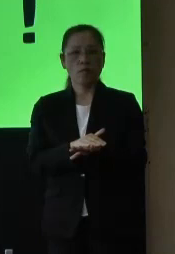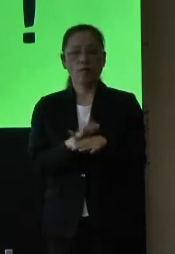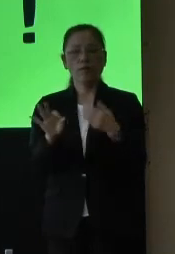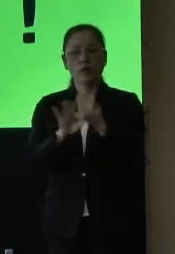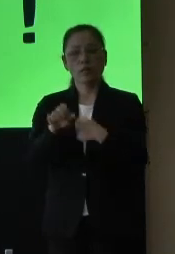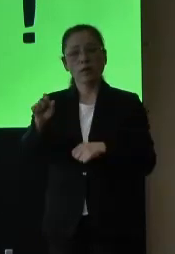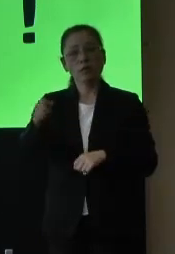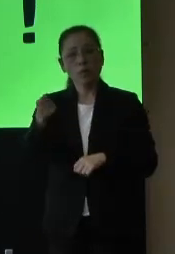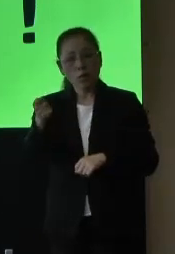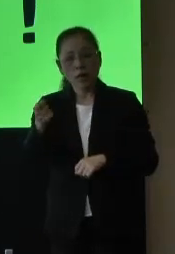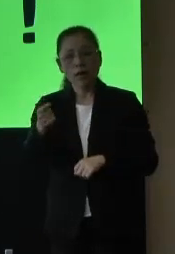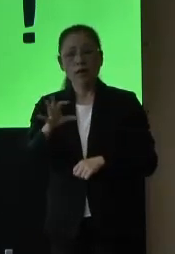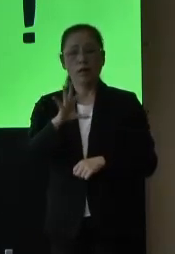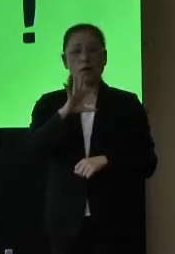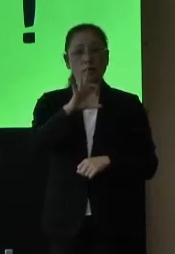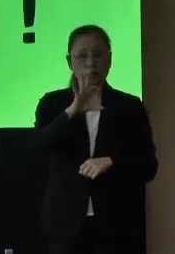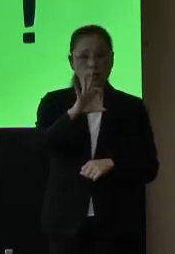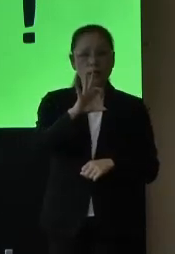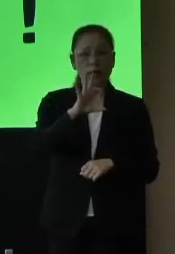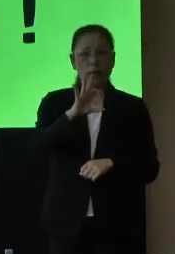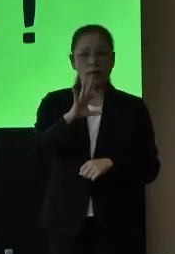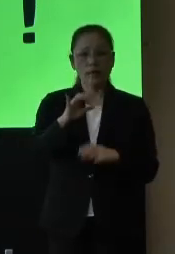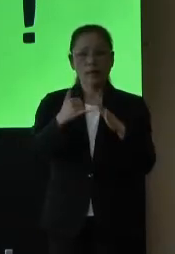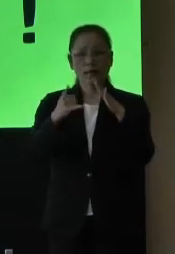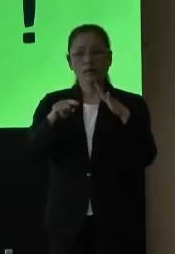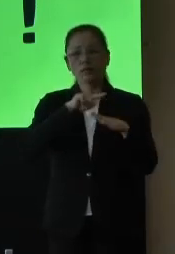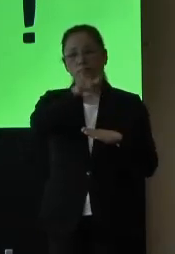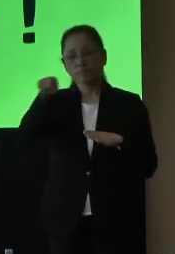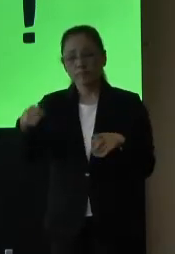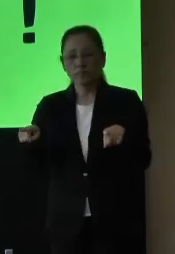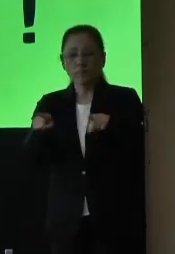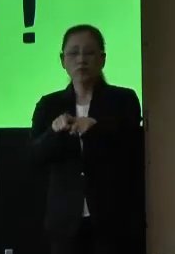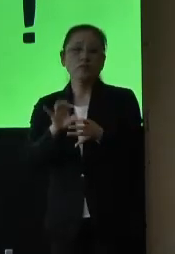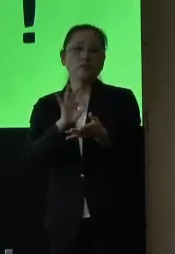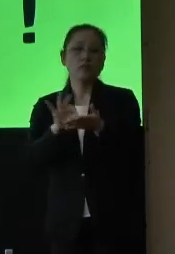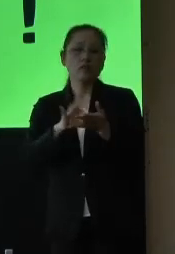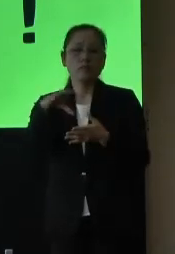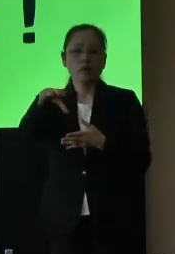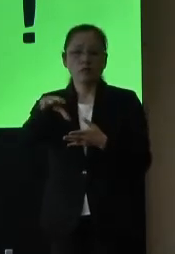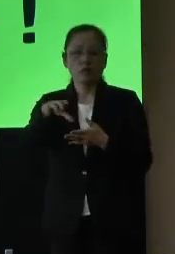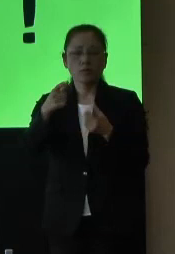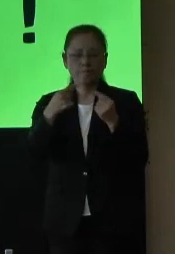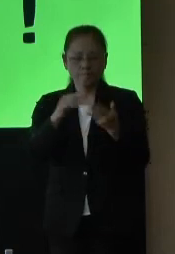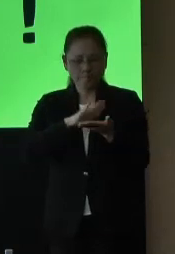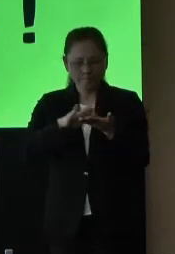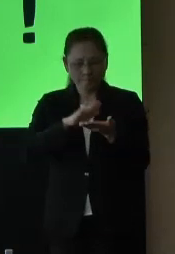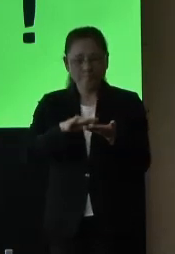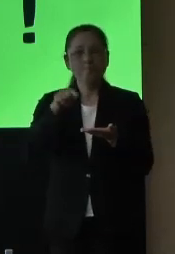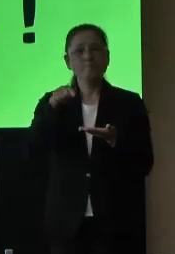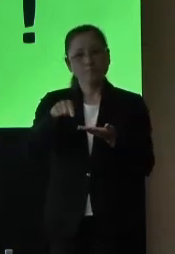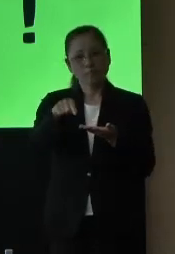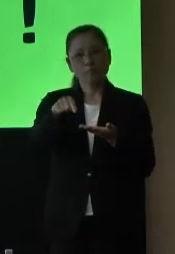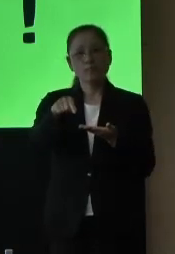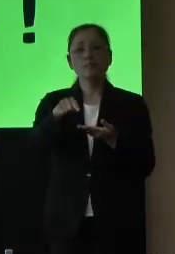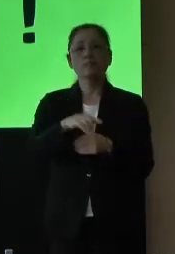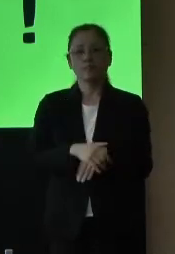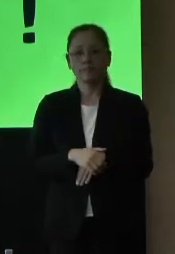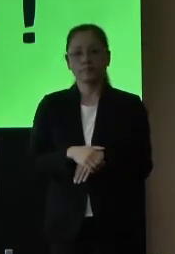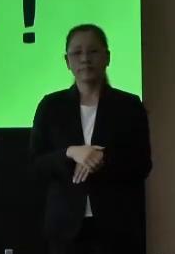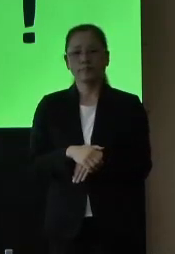ブやトイレなど家族が一緒に使う部分の消毒、共有部分の消毒です